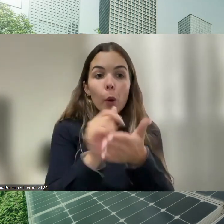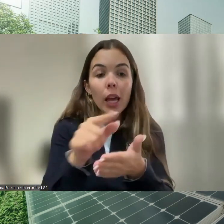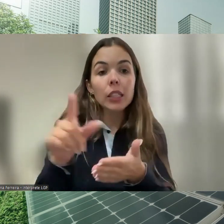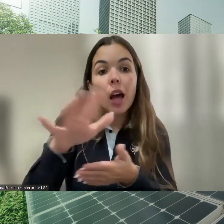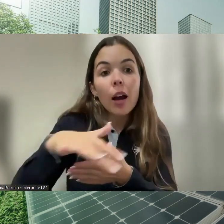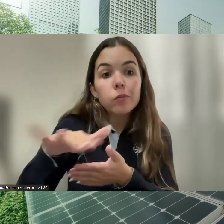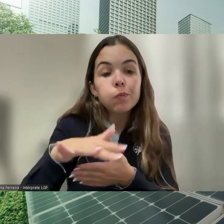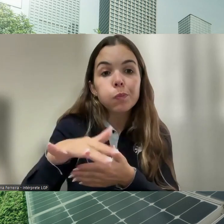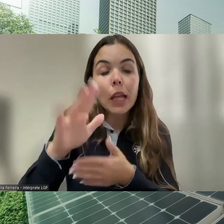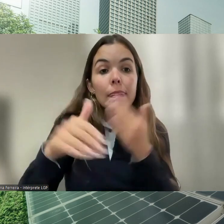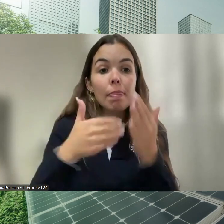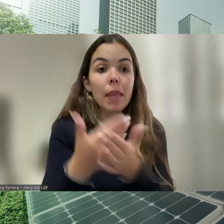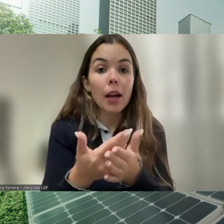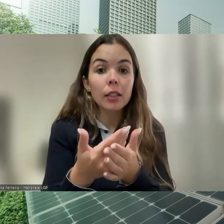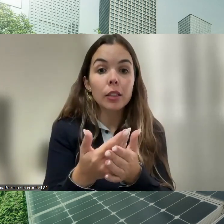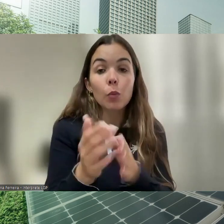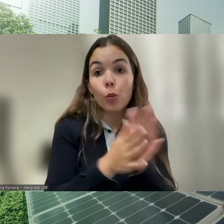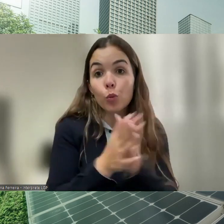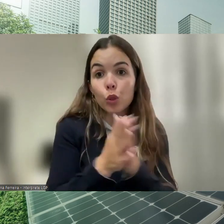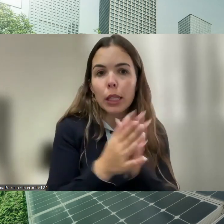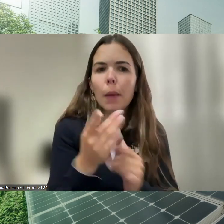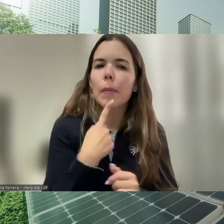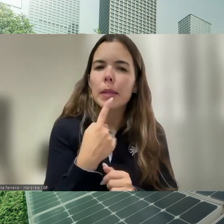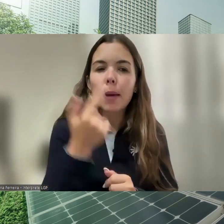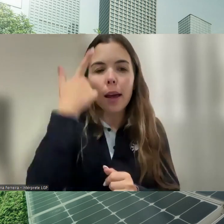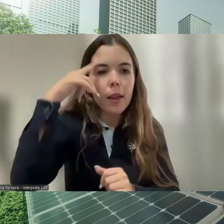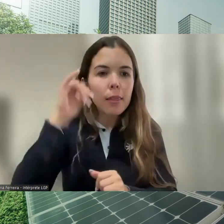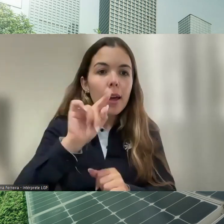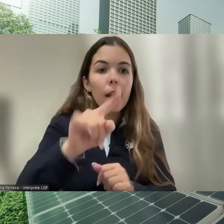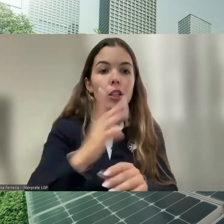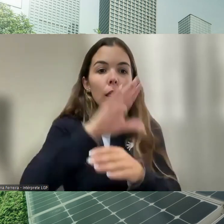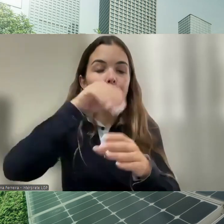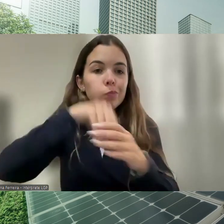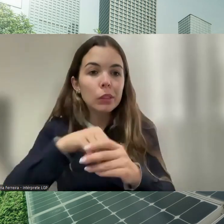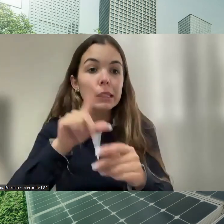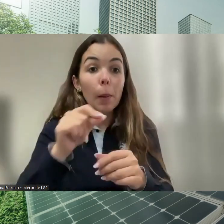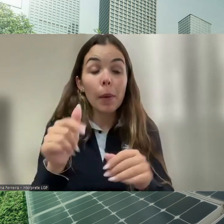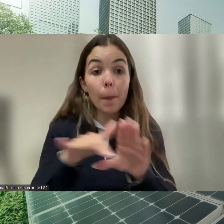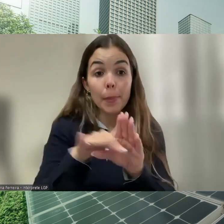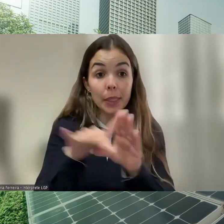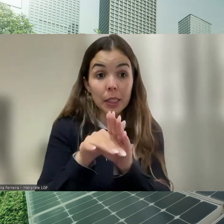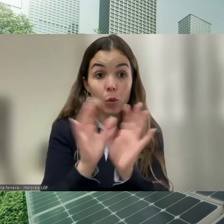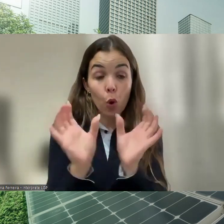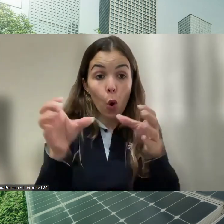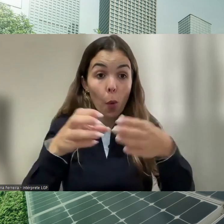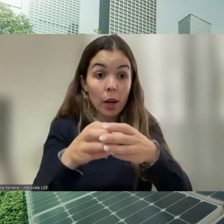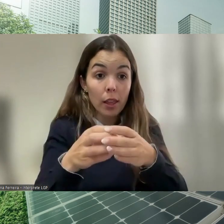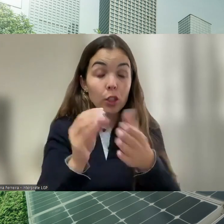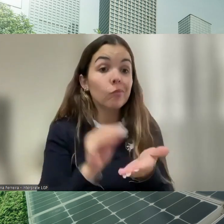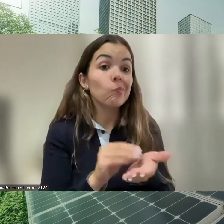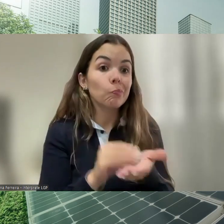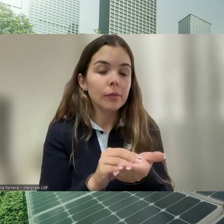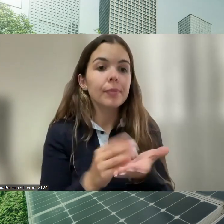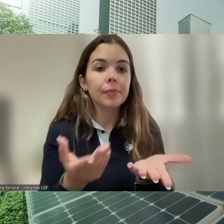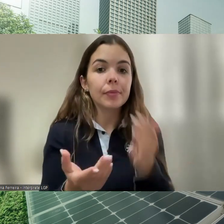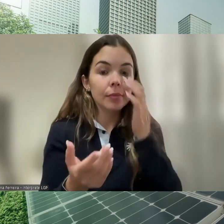oportunidade concreta para testar algumas destas ideias em termos de inclusão e participação de comunidades vulneráveis. Eu